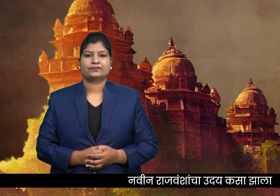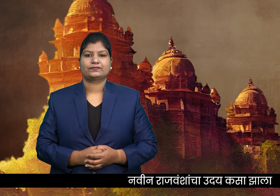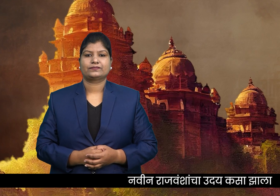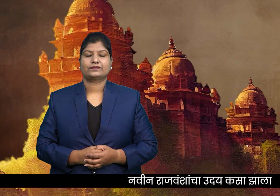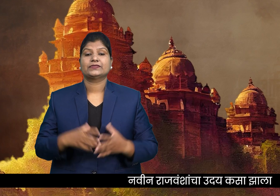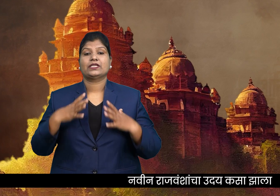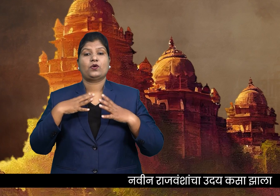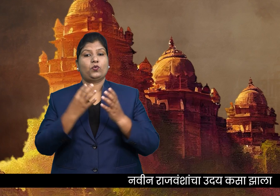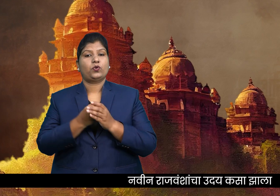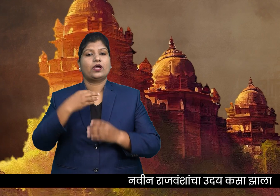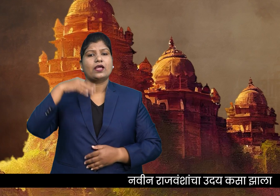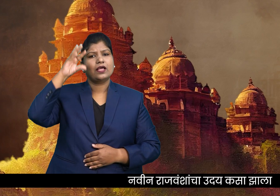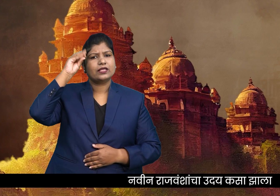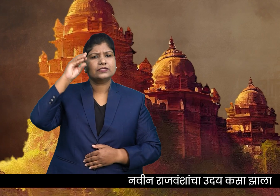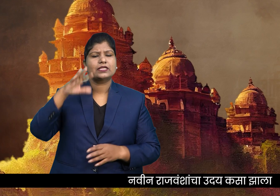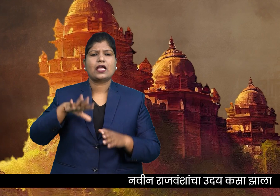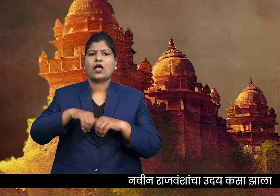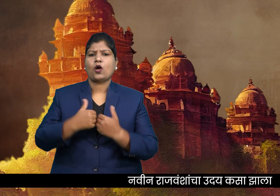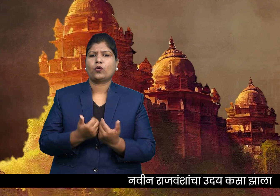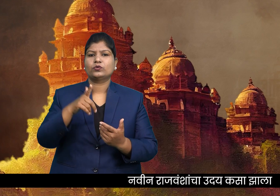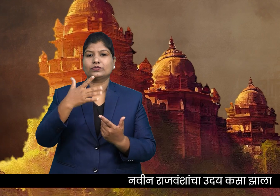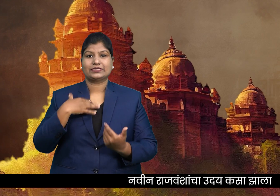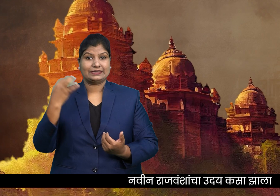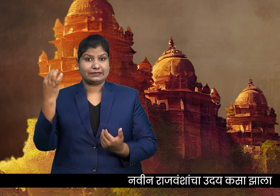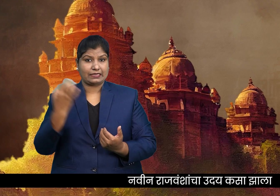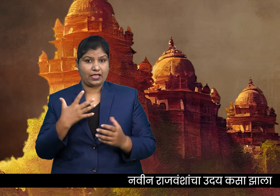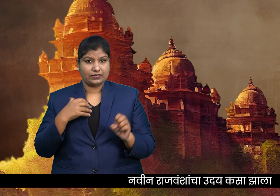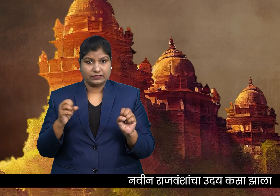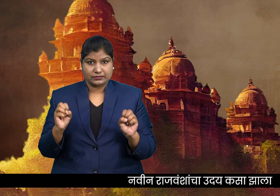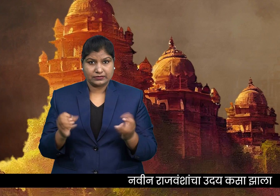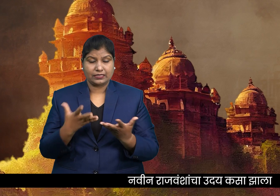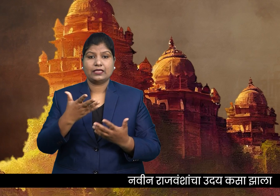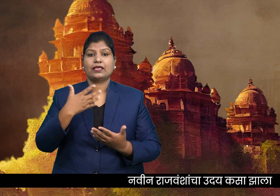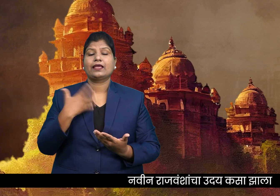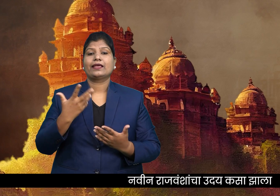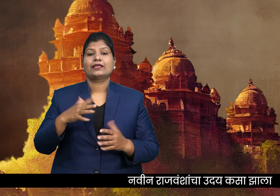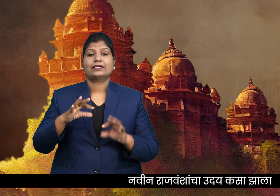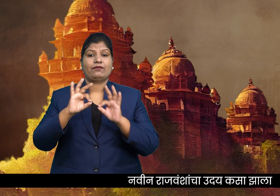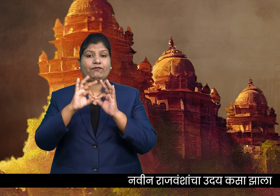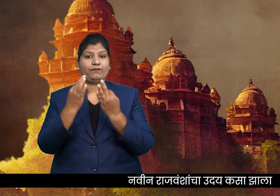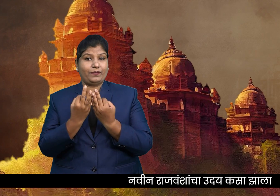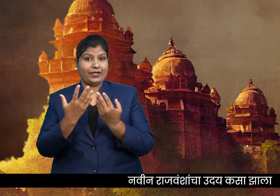नवीन राजवंशाचा उदय कसा झाला